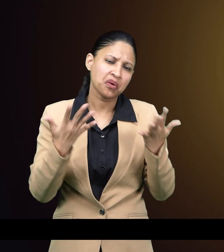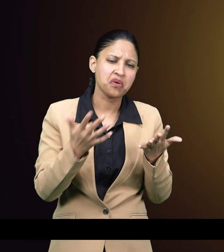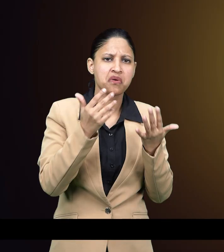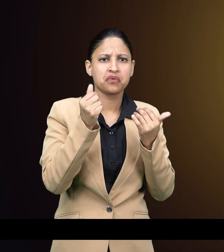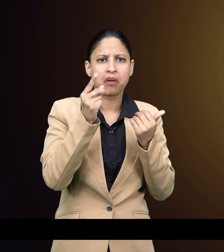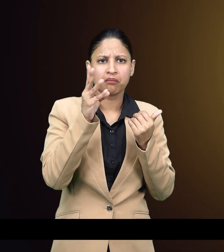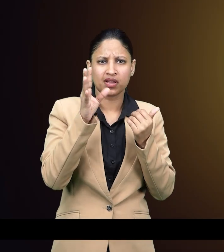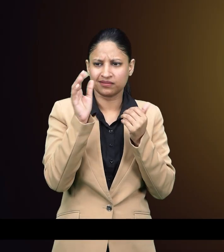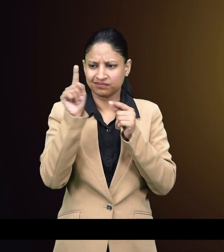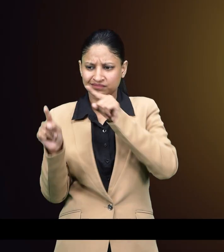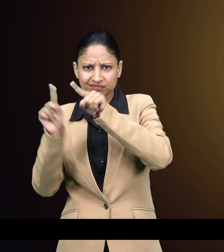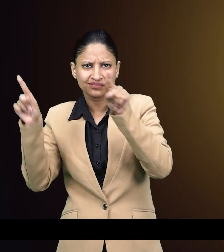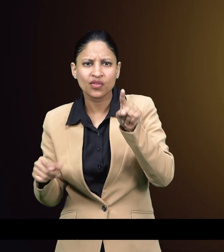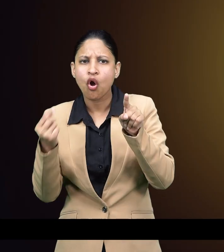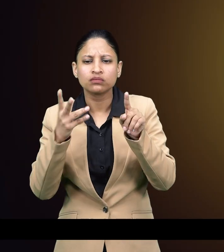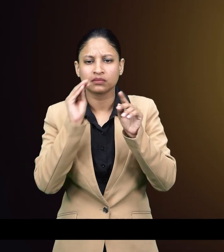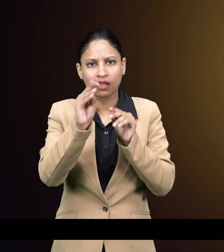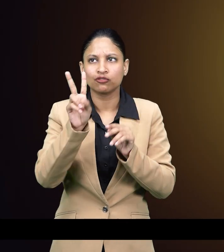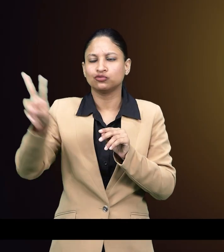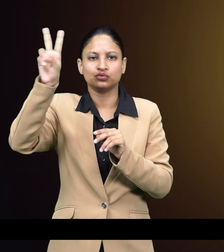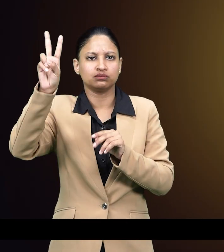किंवा क्षेत्रफळ बरोबर बाजूचा वर्ग.